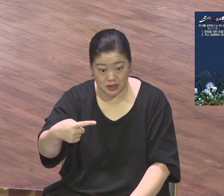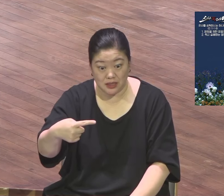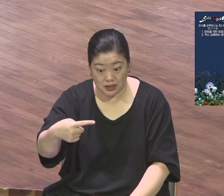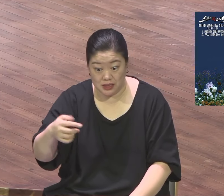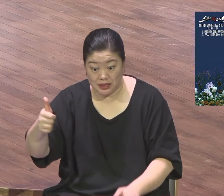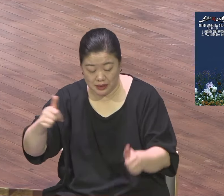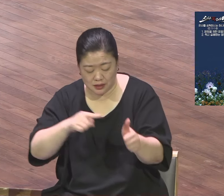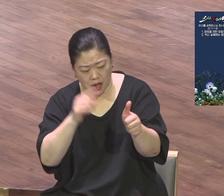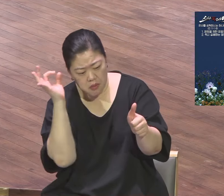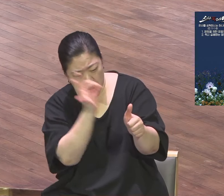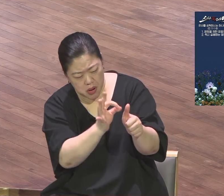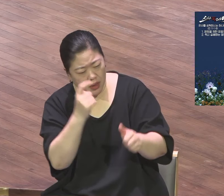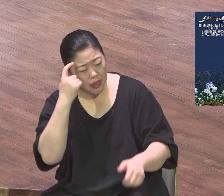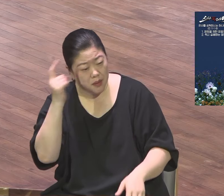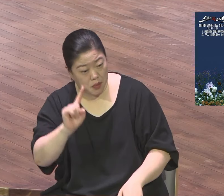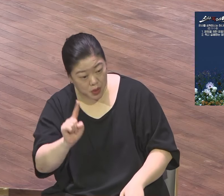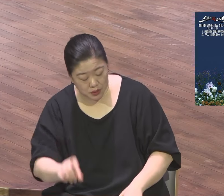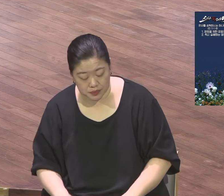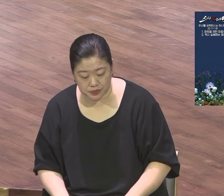발견했기 때문에 있지 않고